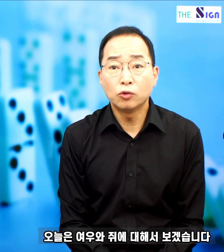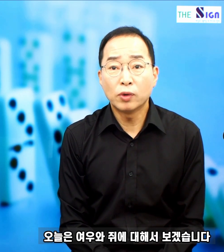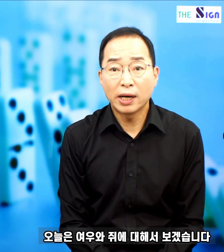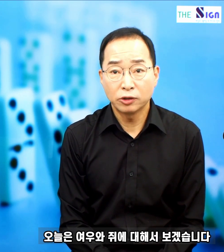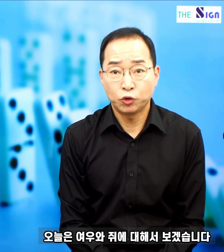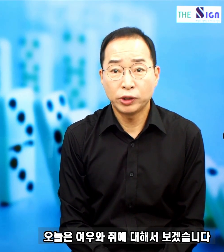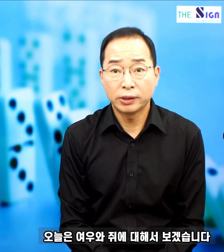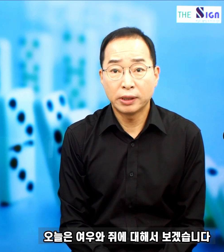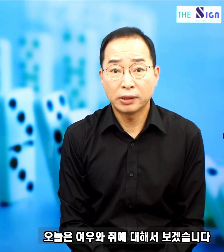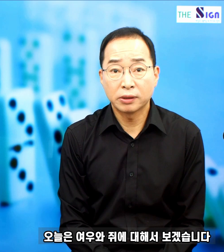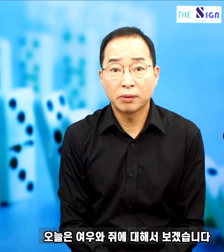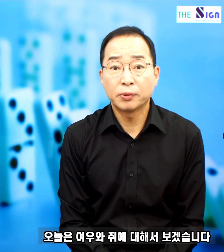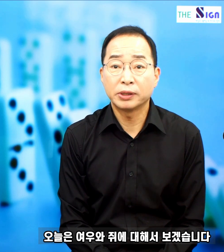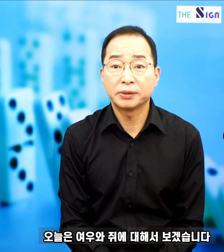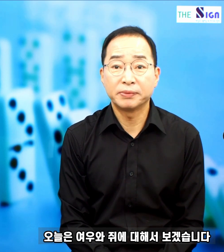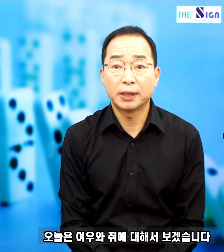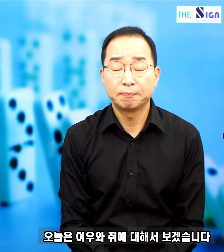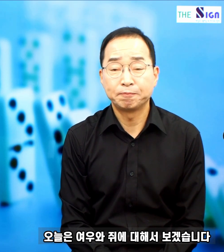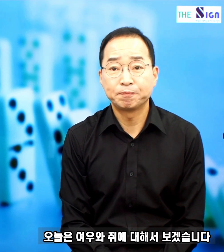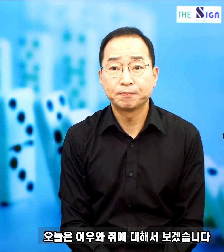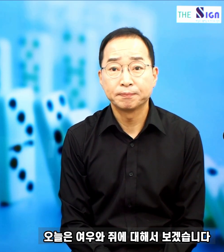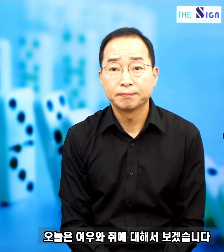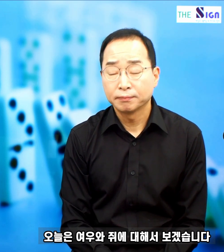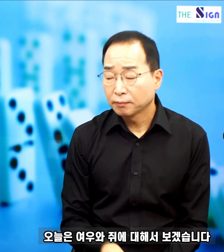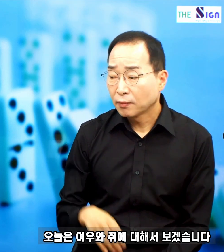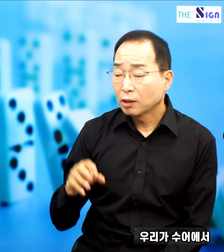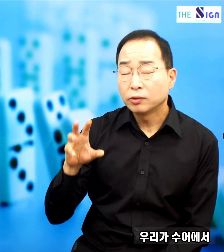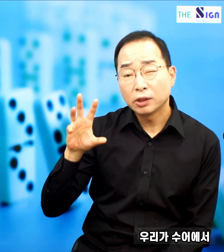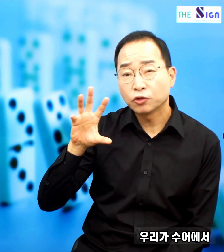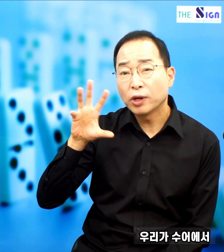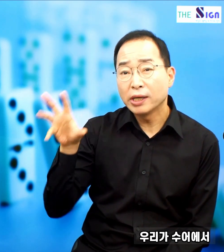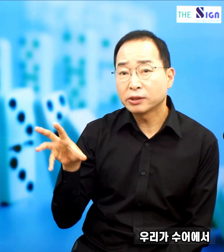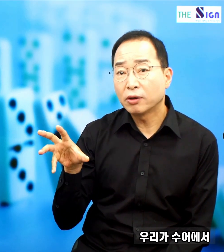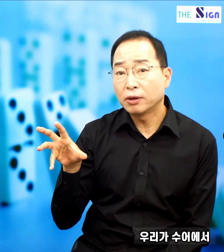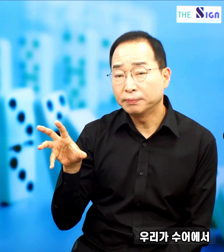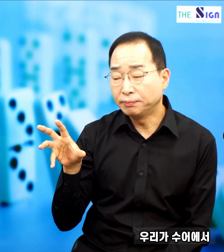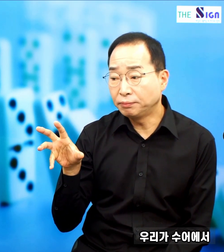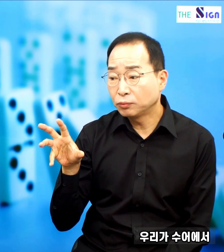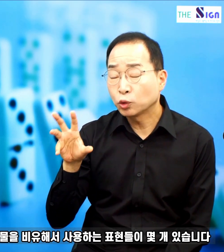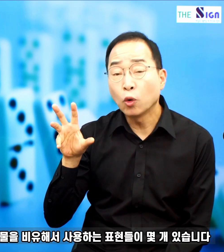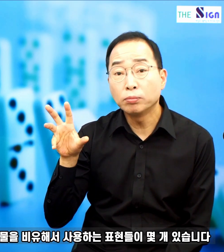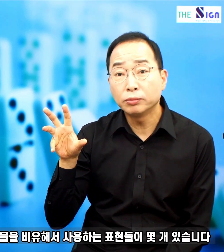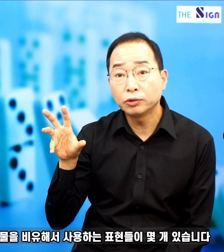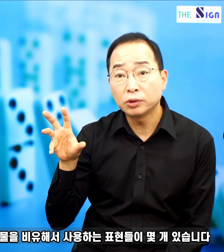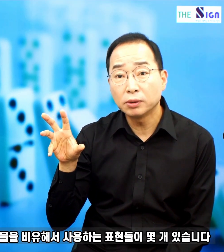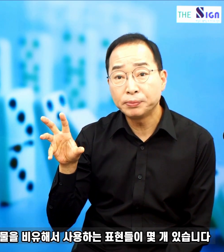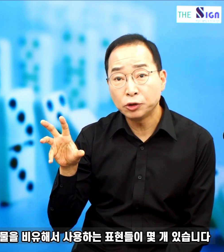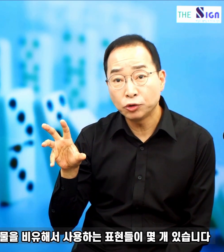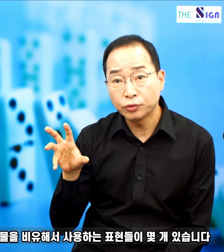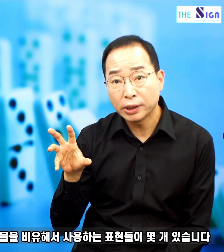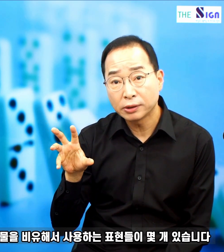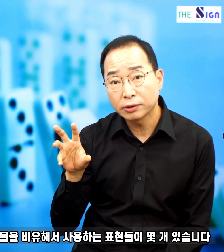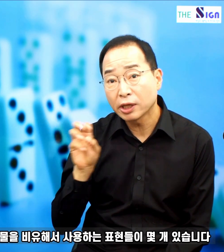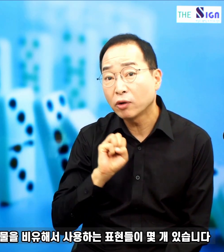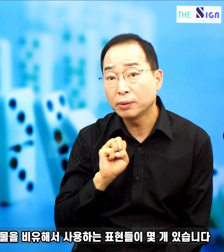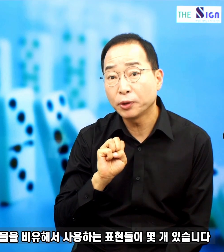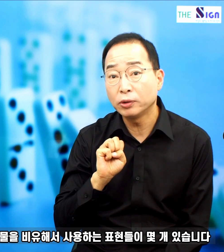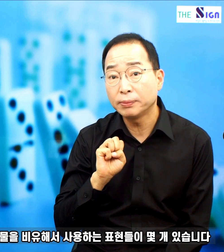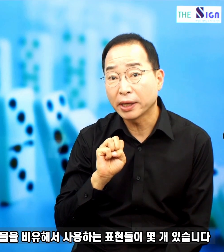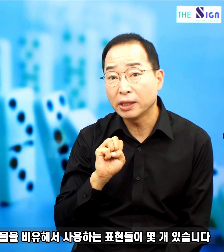여우와 쥐에 대해서 보겠습니다. 우리가 수어에서 동물을 비유해서 사용하는 표현들이 몇 개